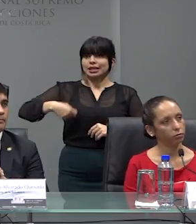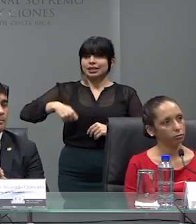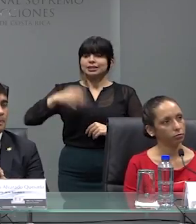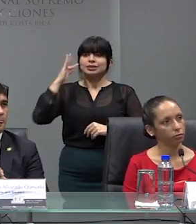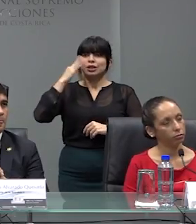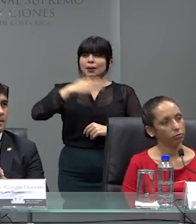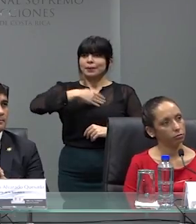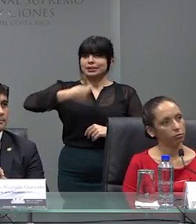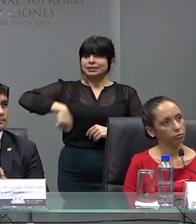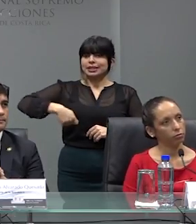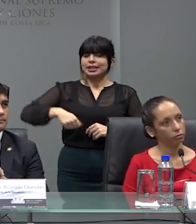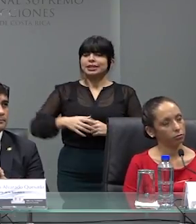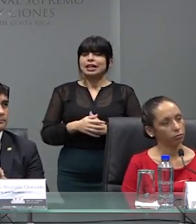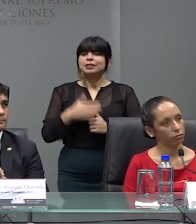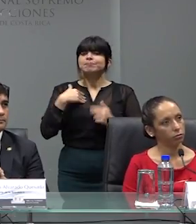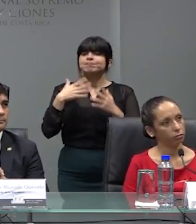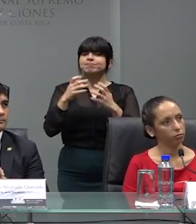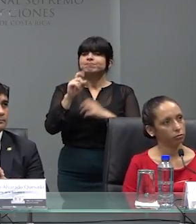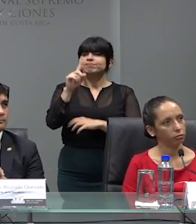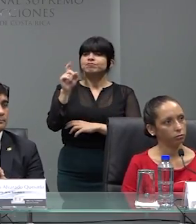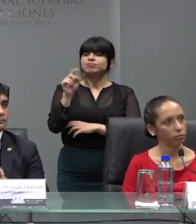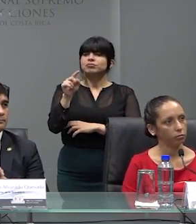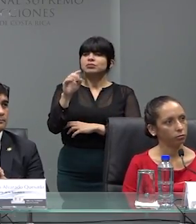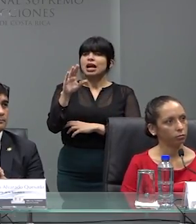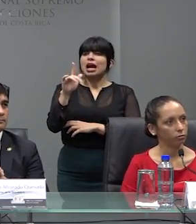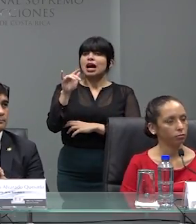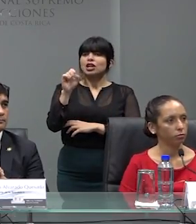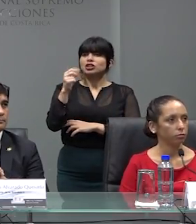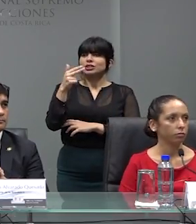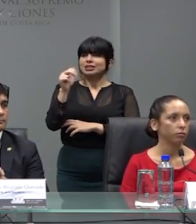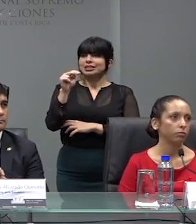presidenta. Quiero preguntarle a don Carlos Chinchilla el